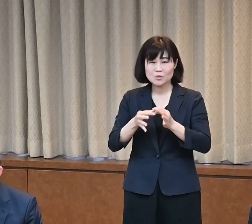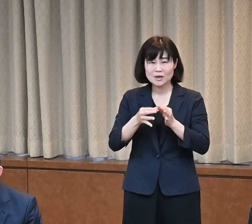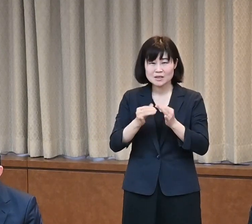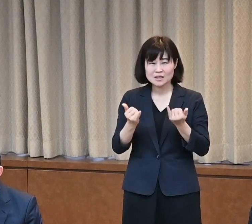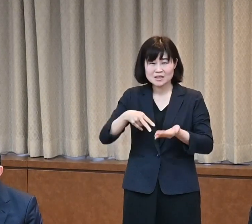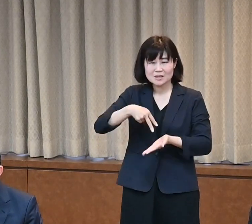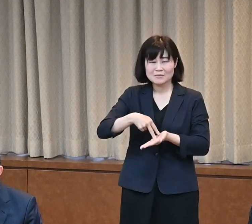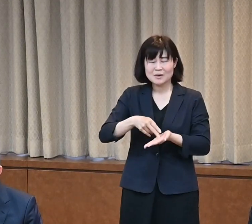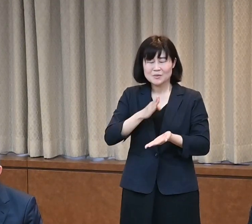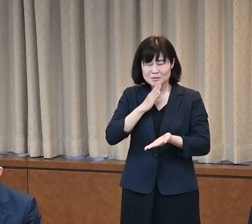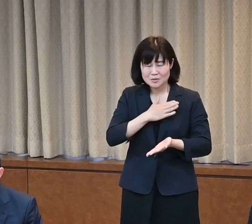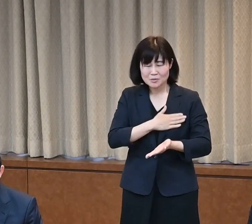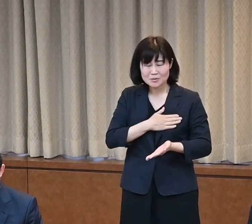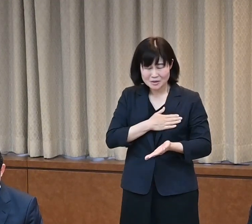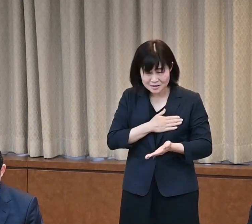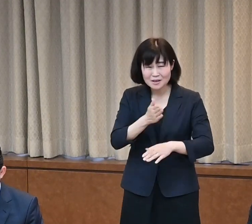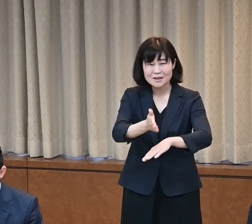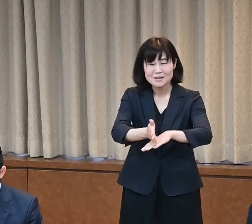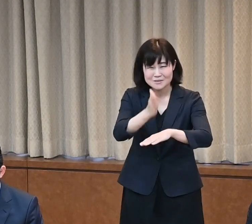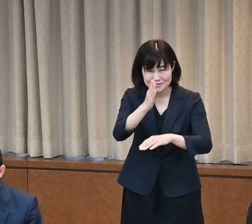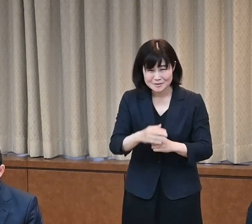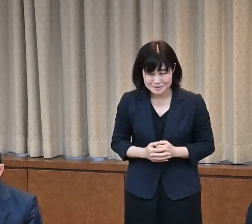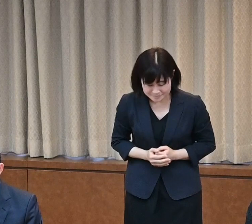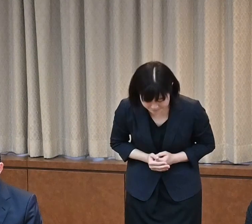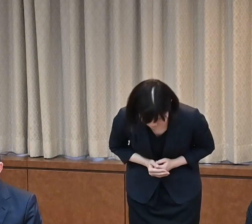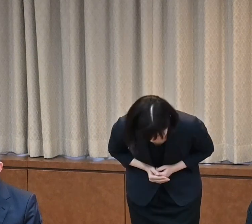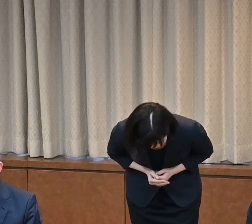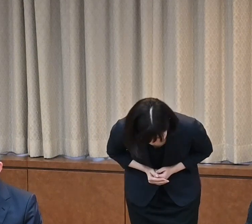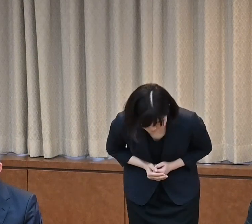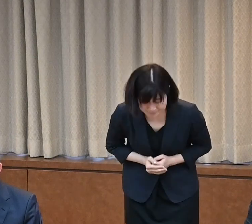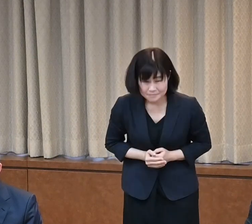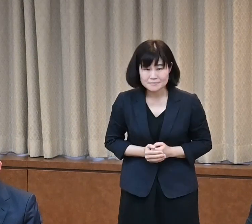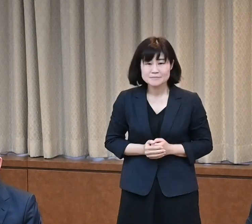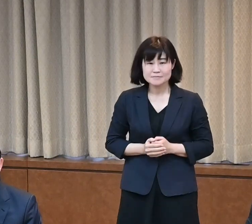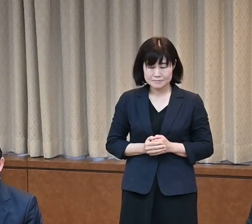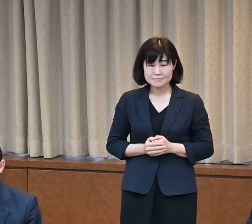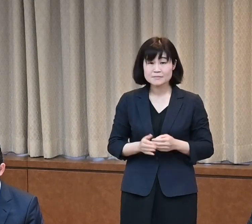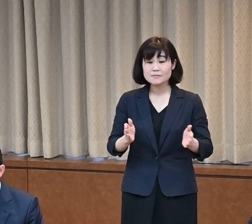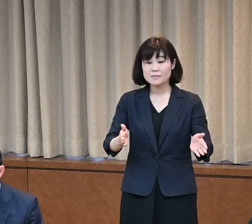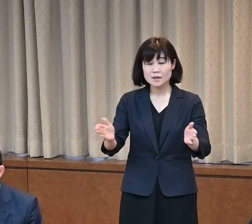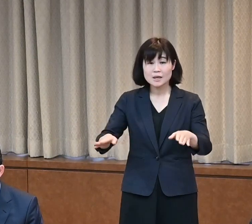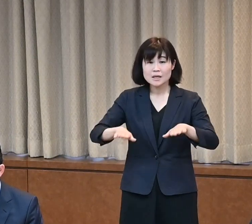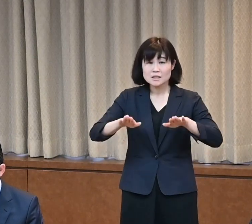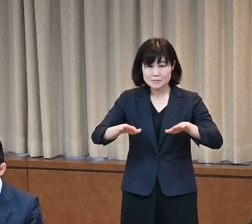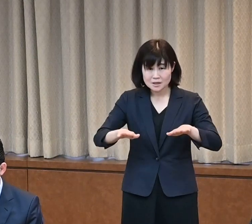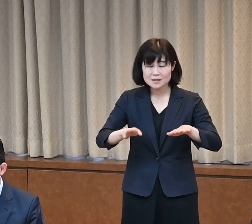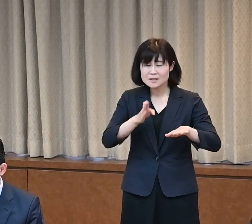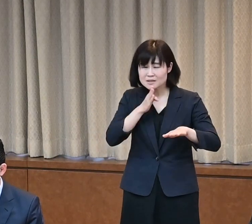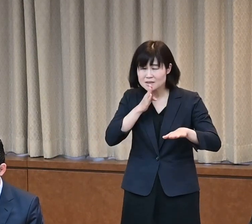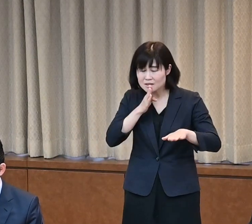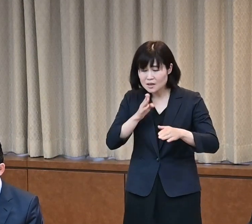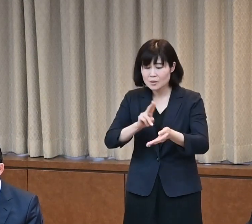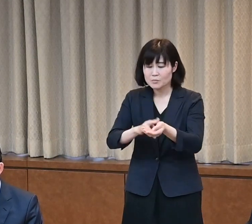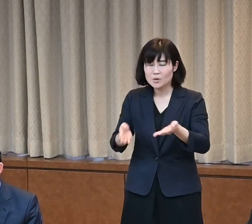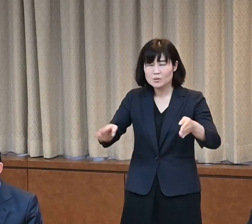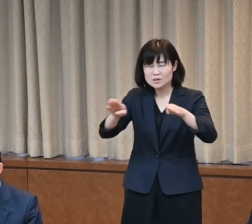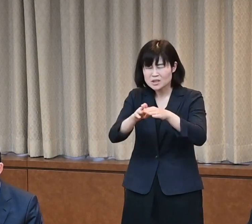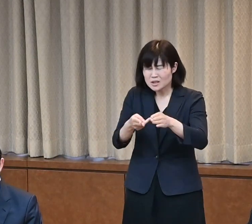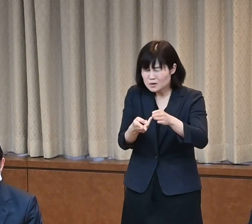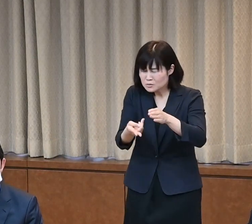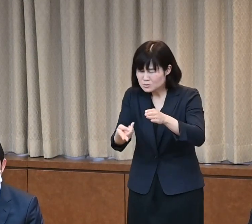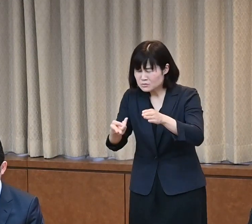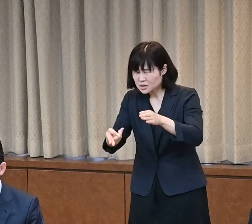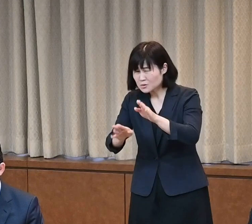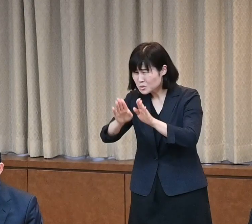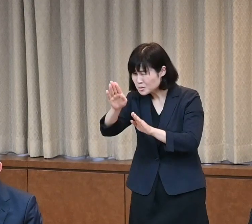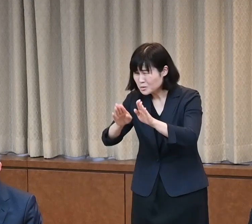心より感謝を申し上げます。入院患者さんは依然多く、コロナに対応している病院はまだまだ余裕ある